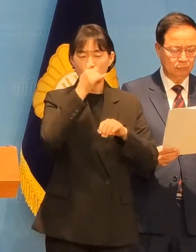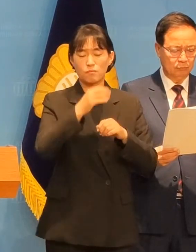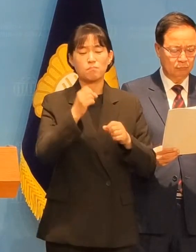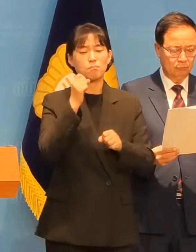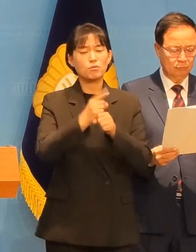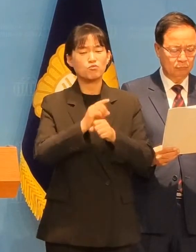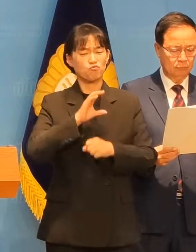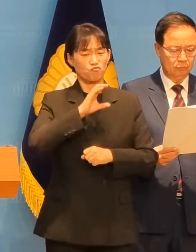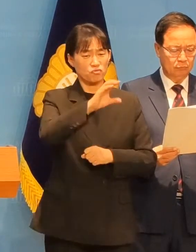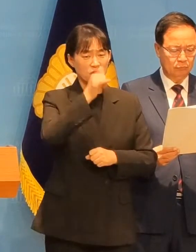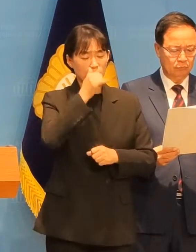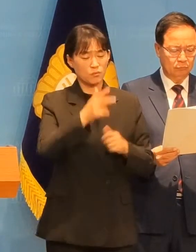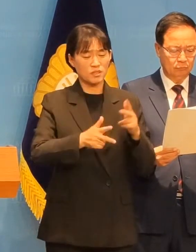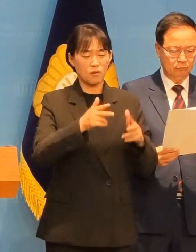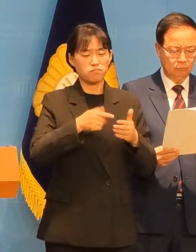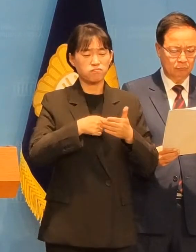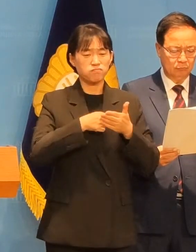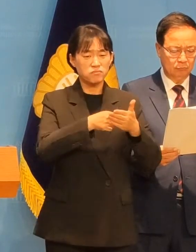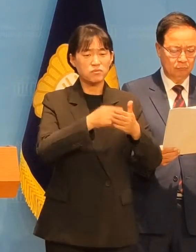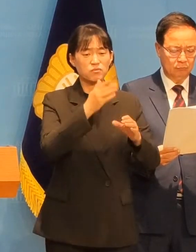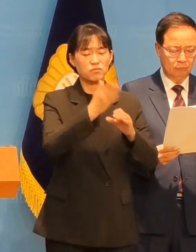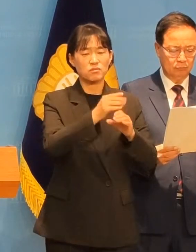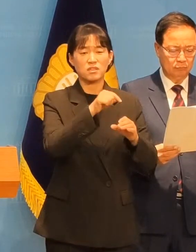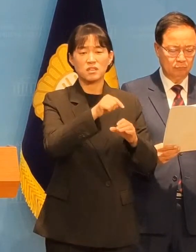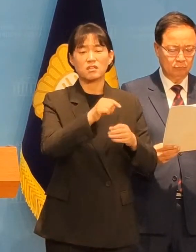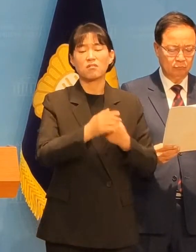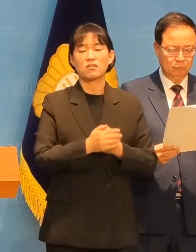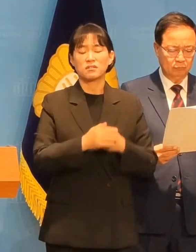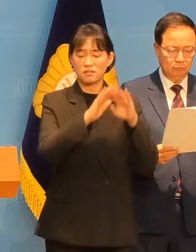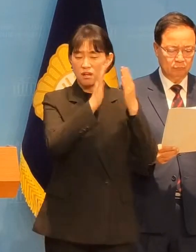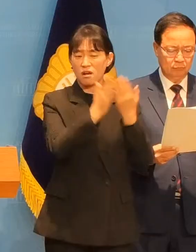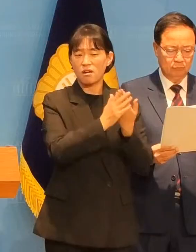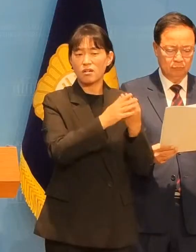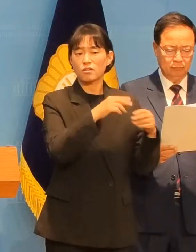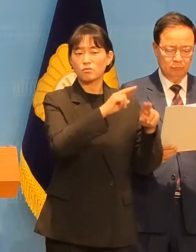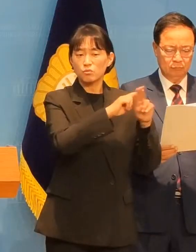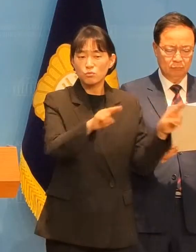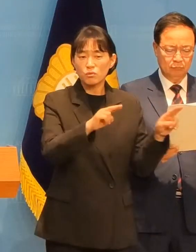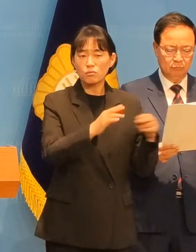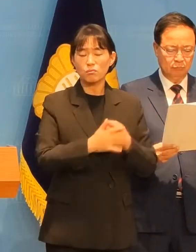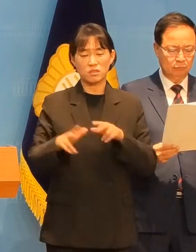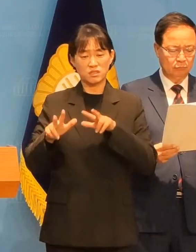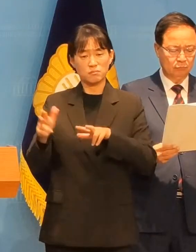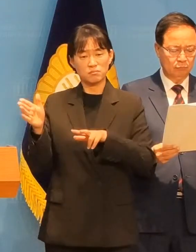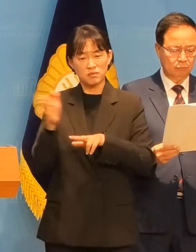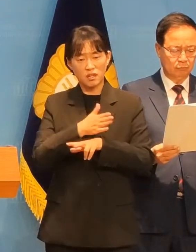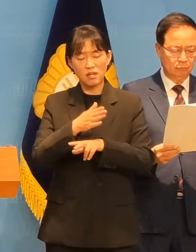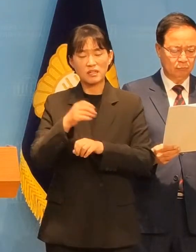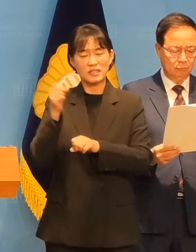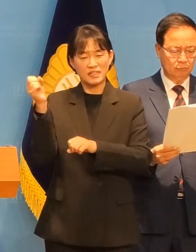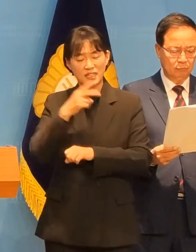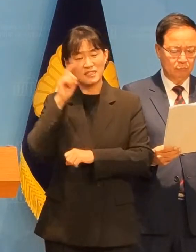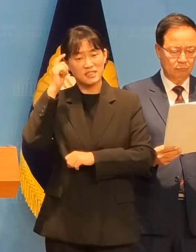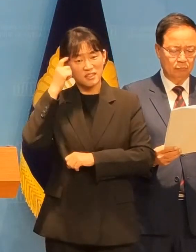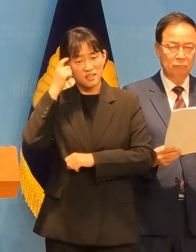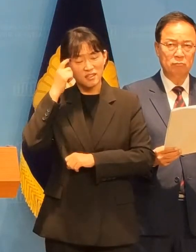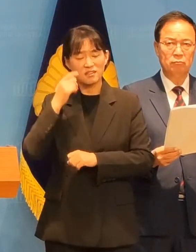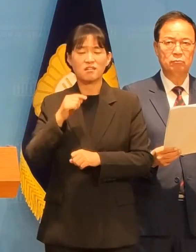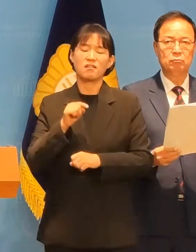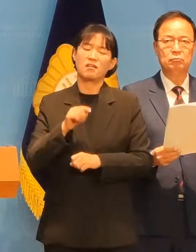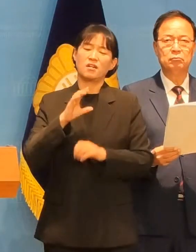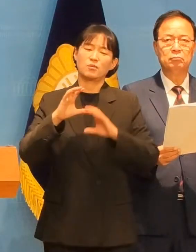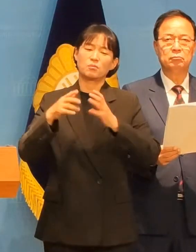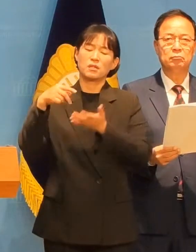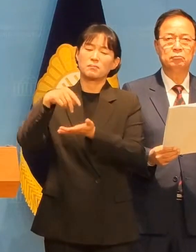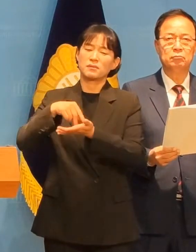부분 사업 추진이 이루어진 프로젝트를 백지화시키고 비현실적 대안을 이제부터 다시 고려하겠다는 것은 국가적인